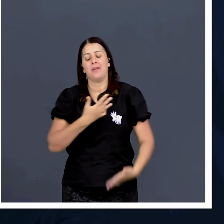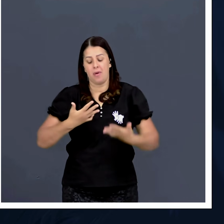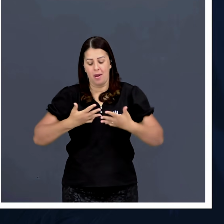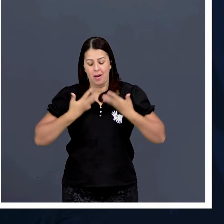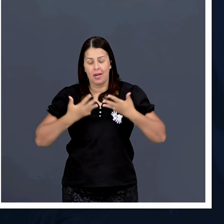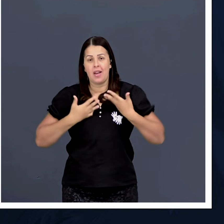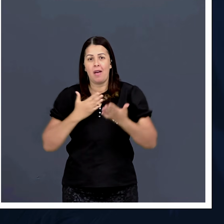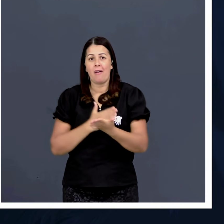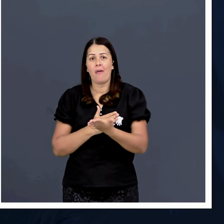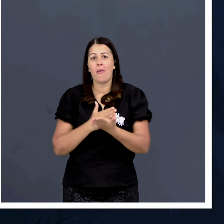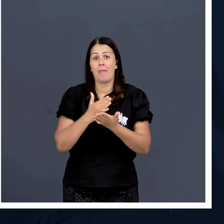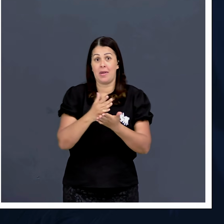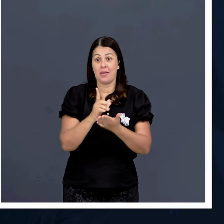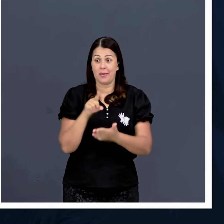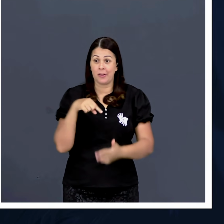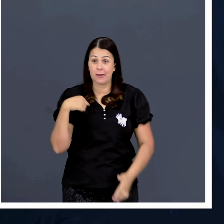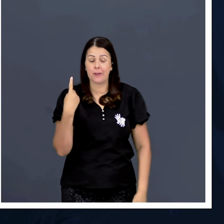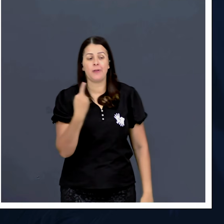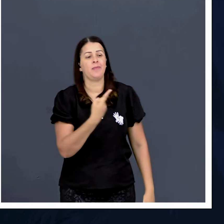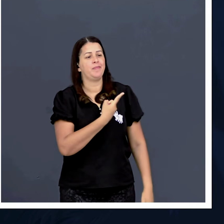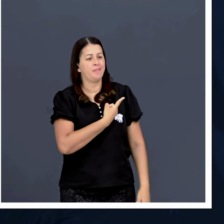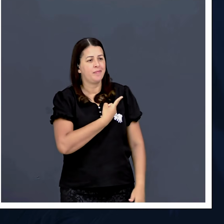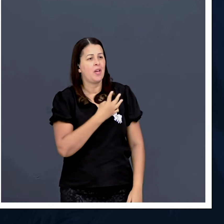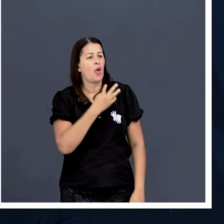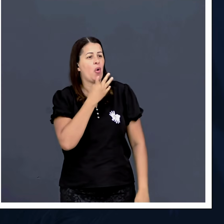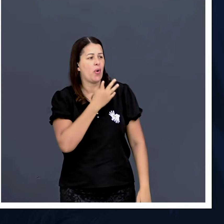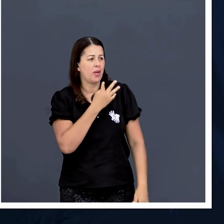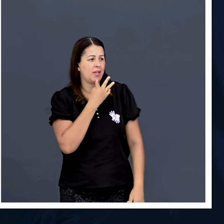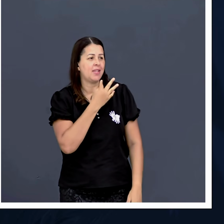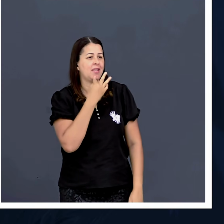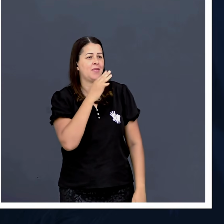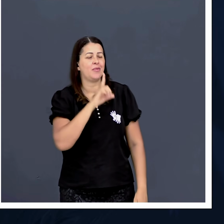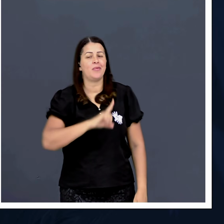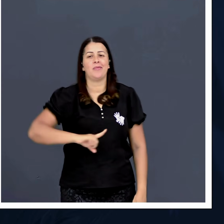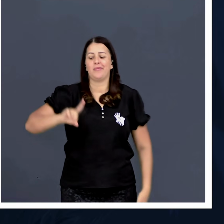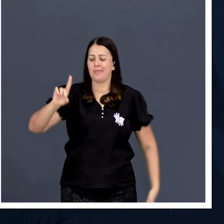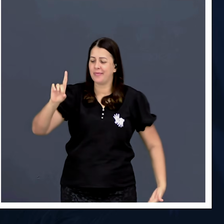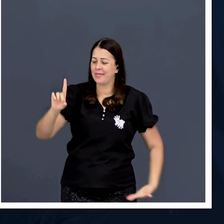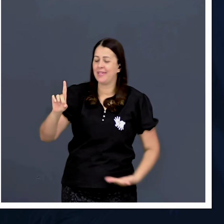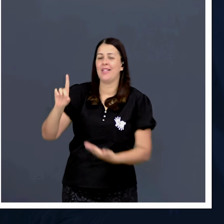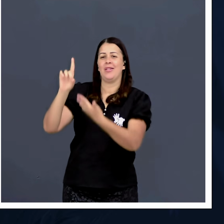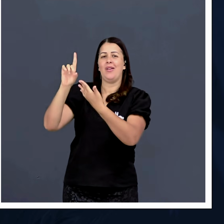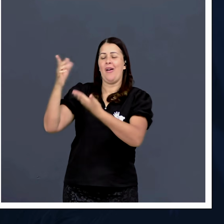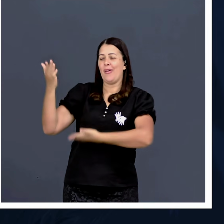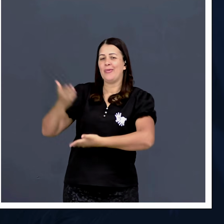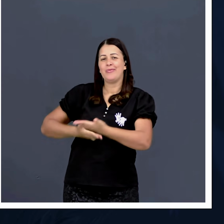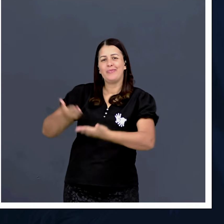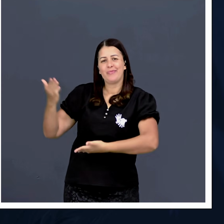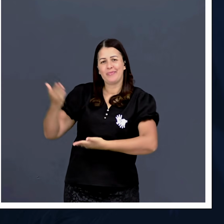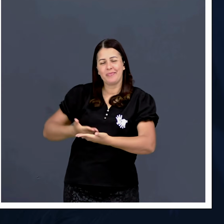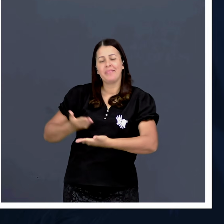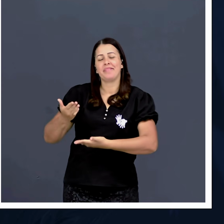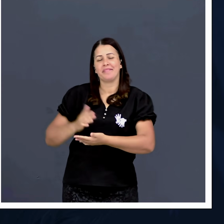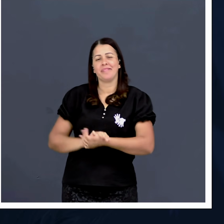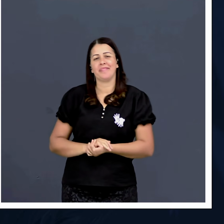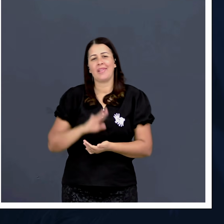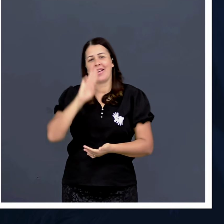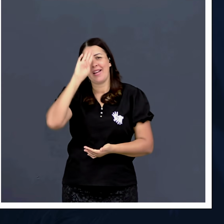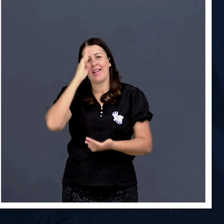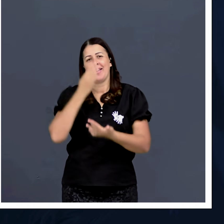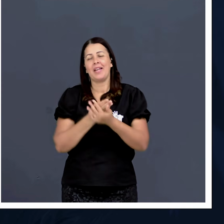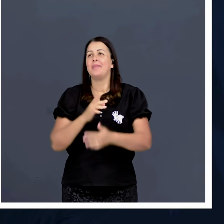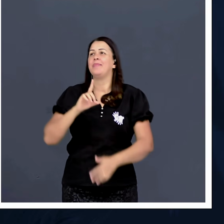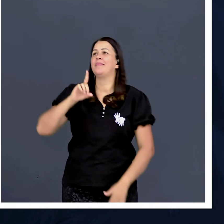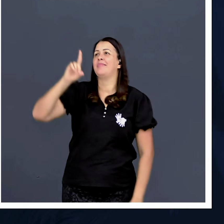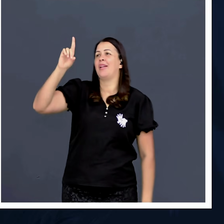alegria começa quando nós conhecemos o Deus ao qual servimos. Nós cremos